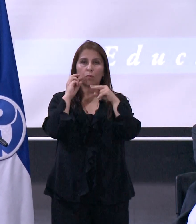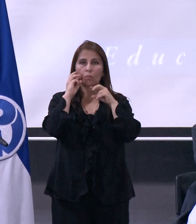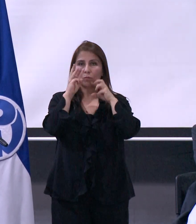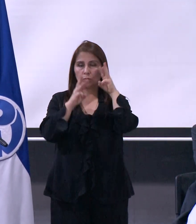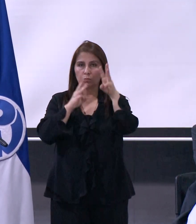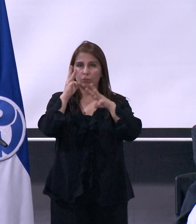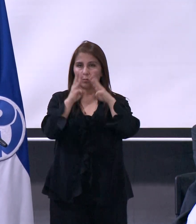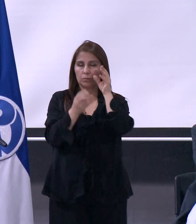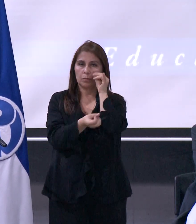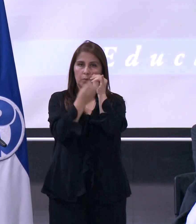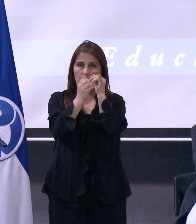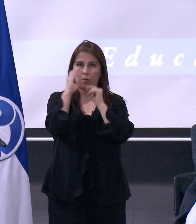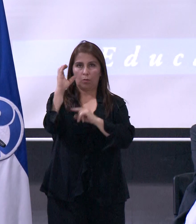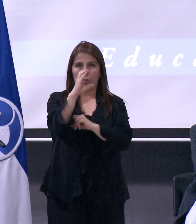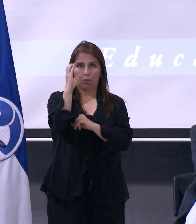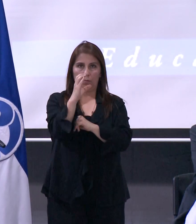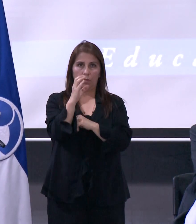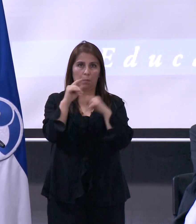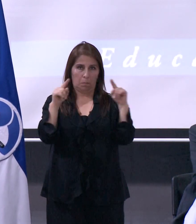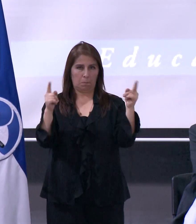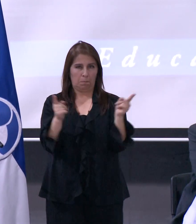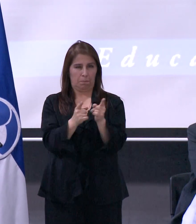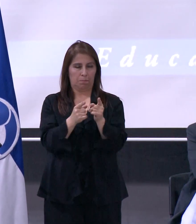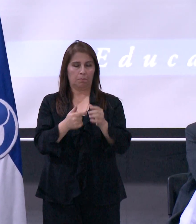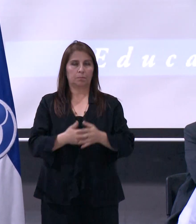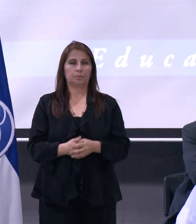una breve reseña